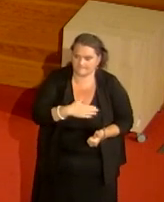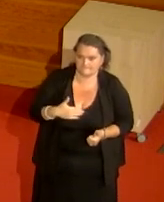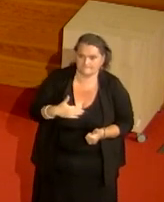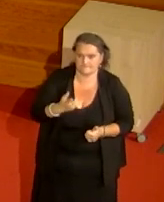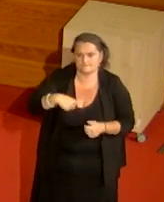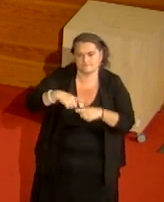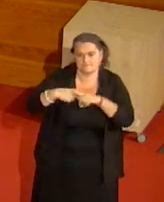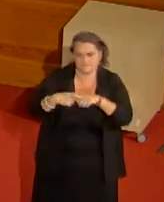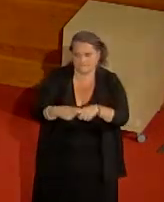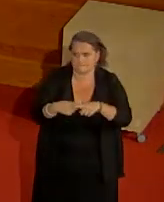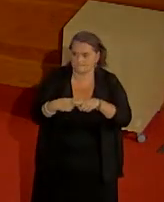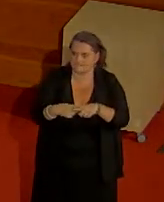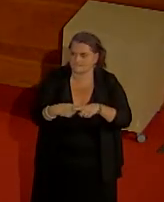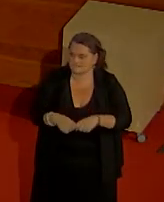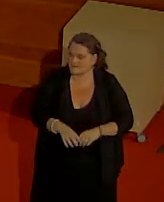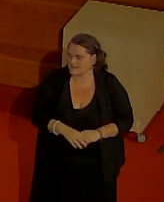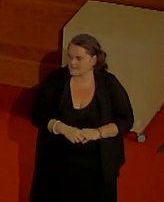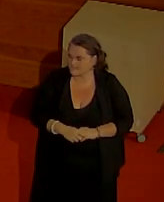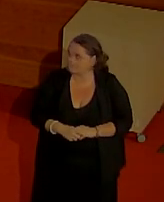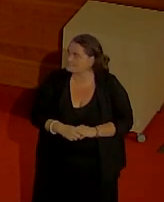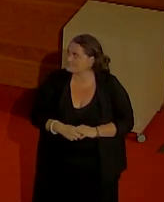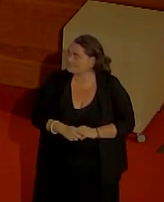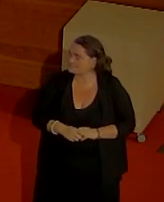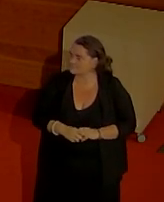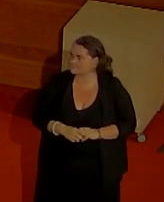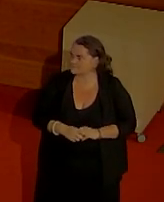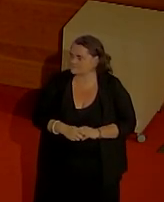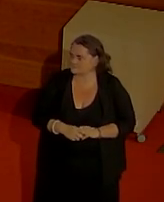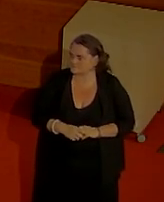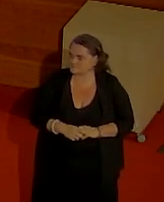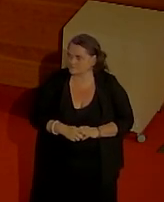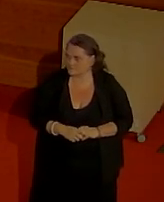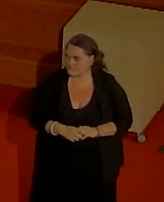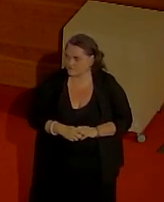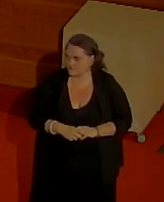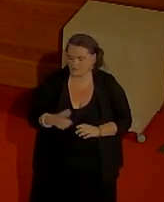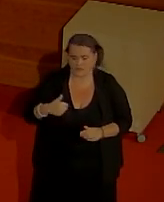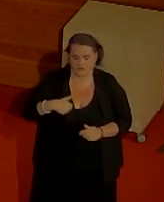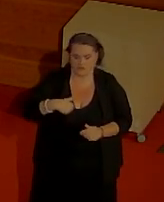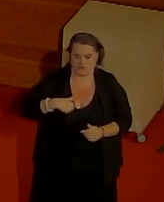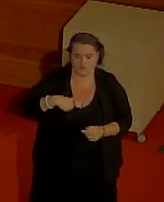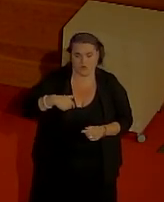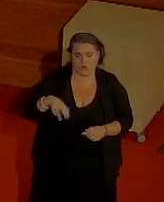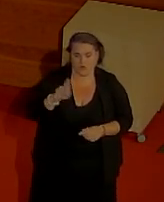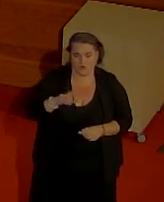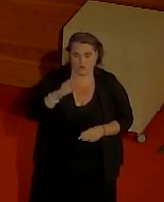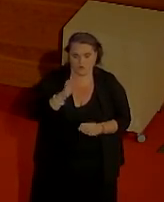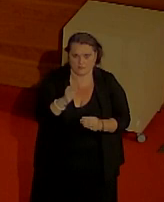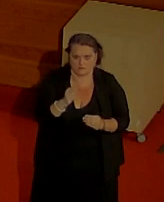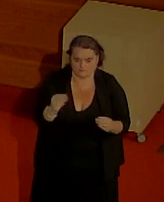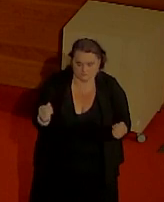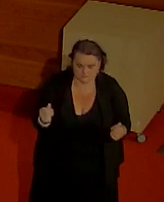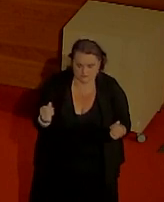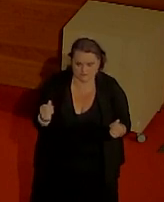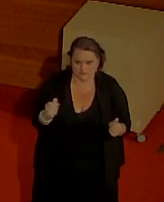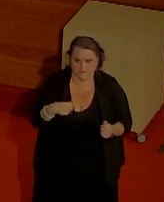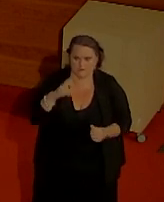e las distintas maneras en las que yo entiendo este bucle invisible eem por